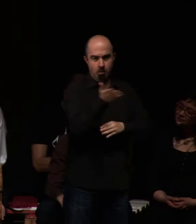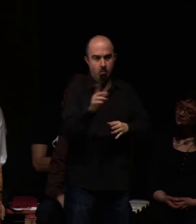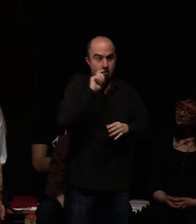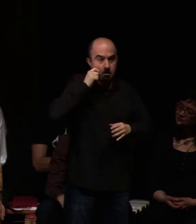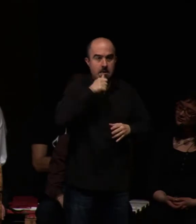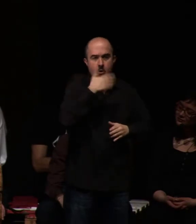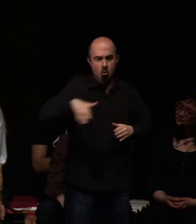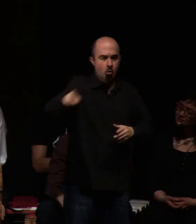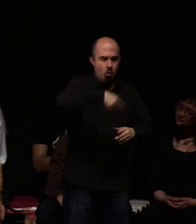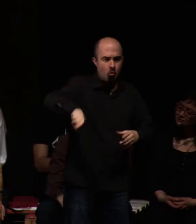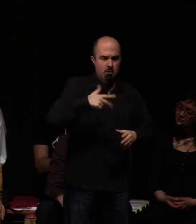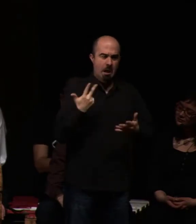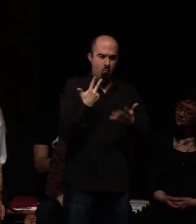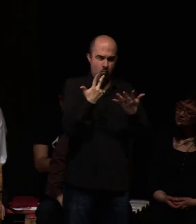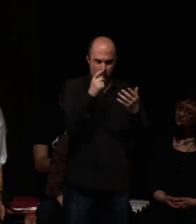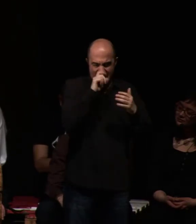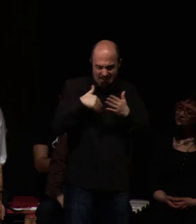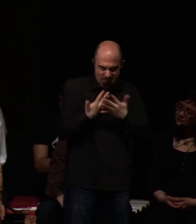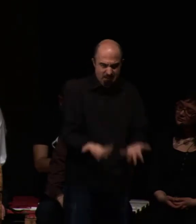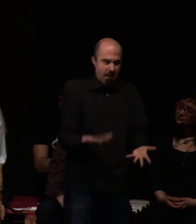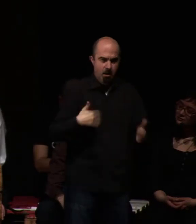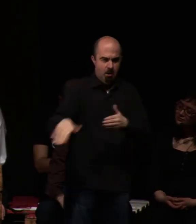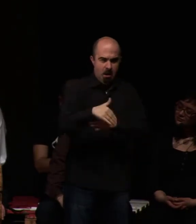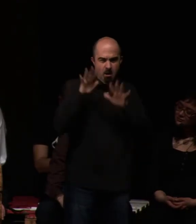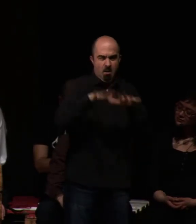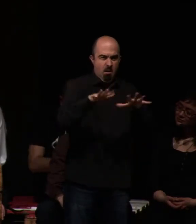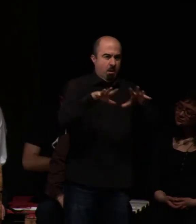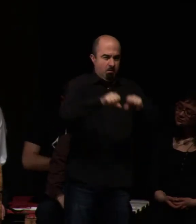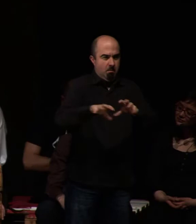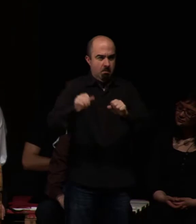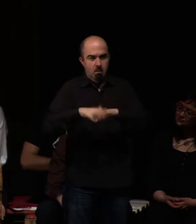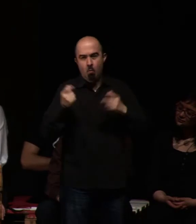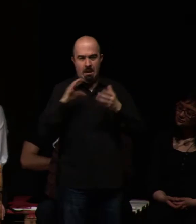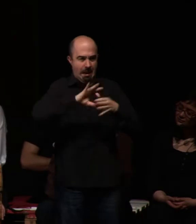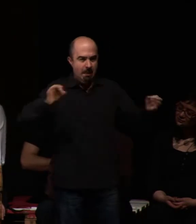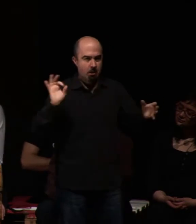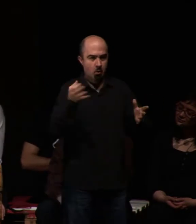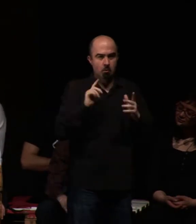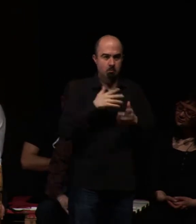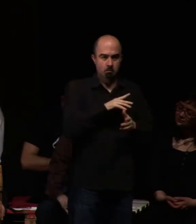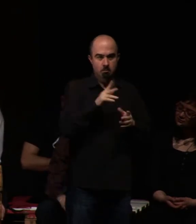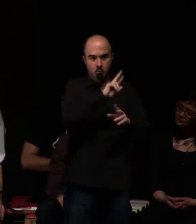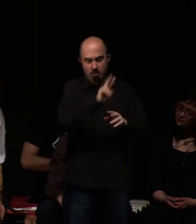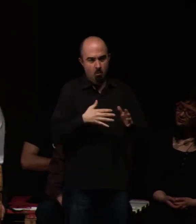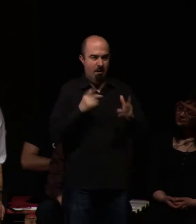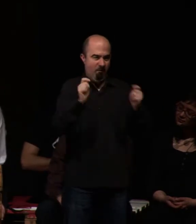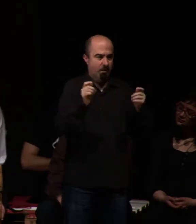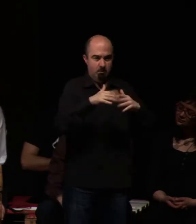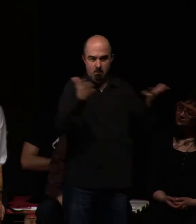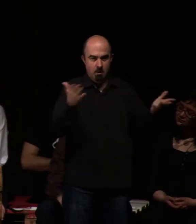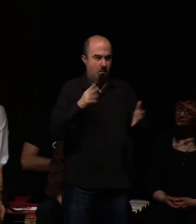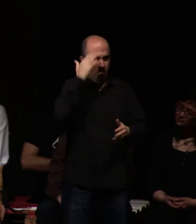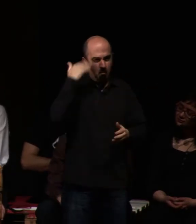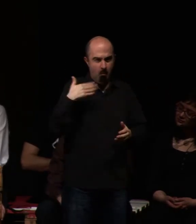la col·lectivitat que fa més de 8 anys que omple carrers amb manifestacions, amb cadenes humanes o amb vagues generals. A un país que lluita i es